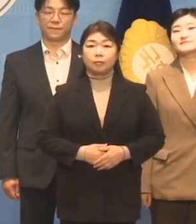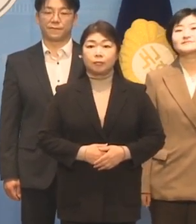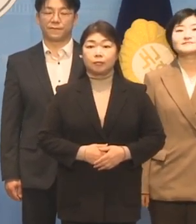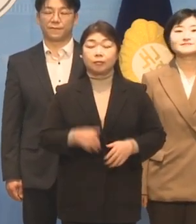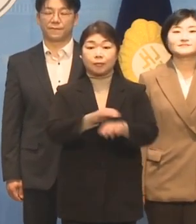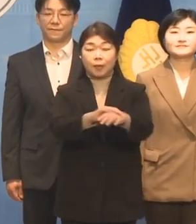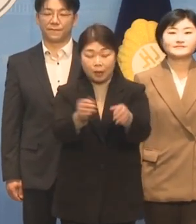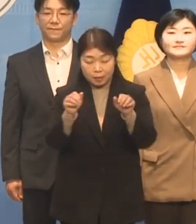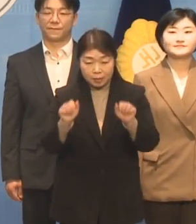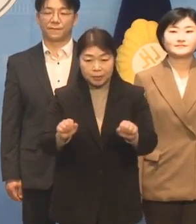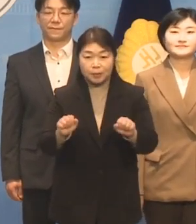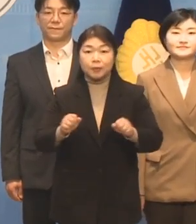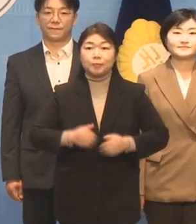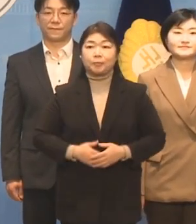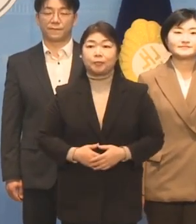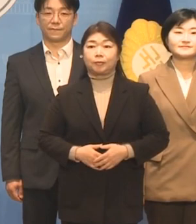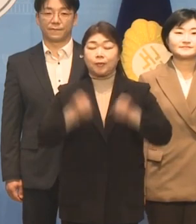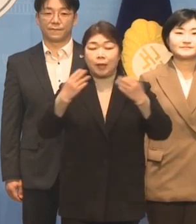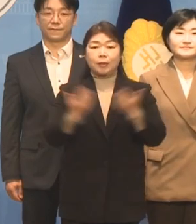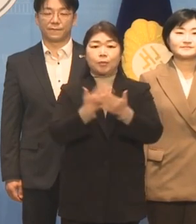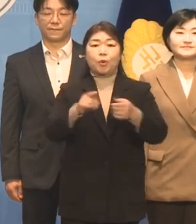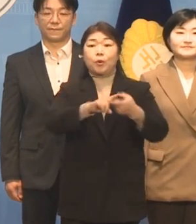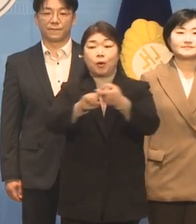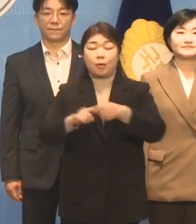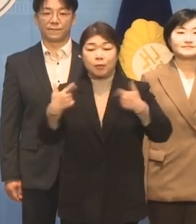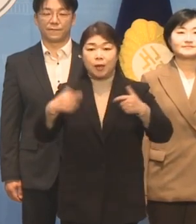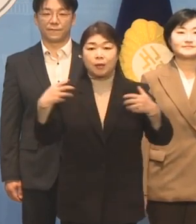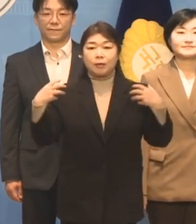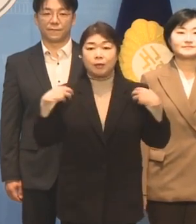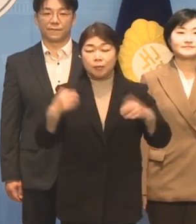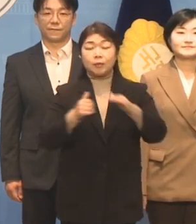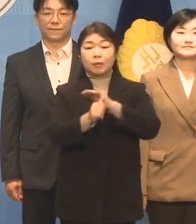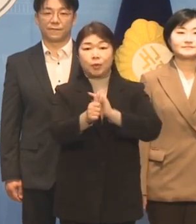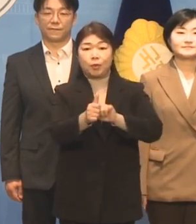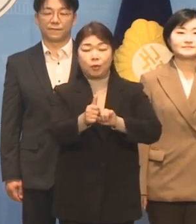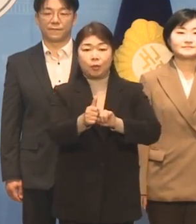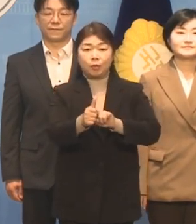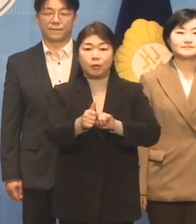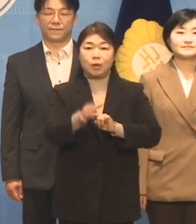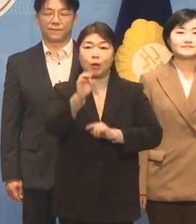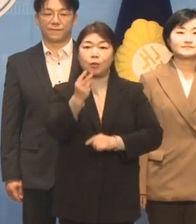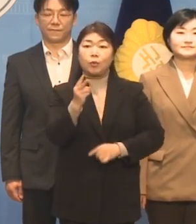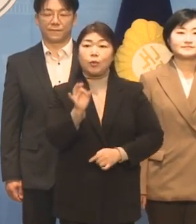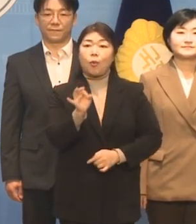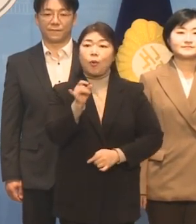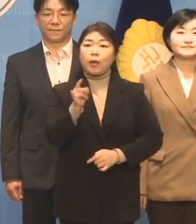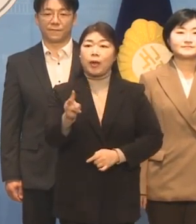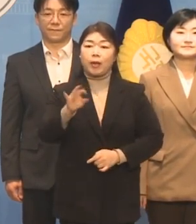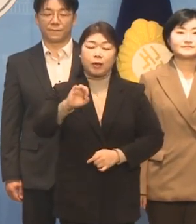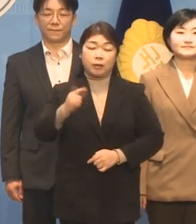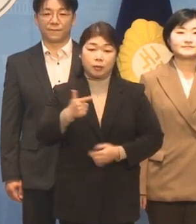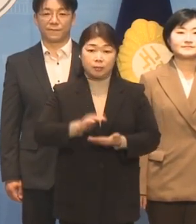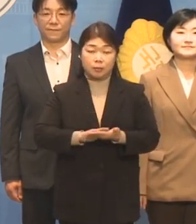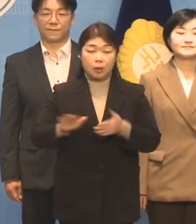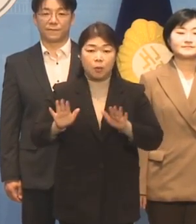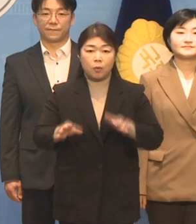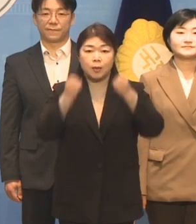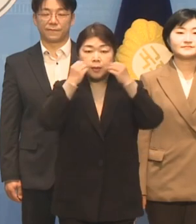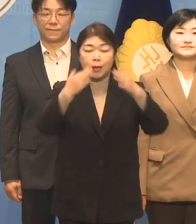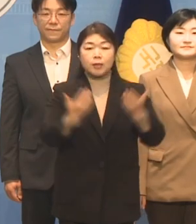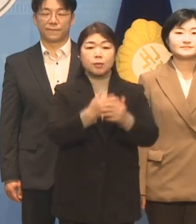네, 안녕하세요. 세진보연합 상임선대위원장 용혜인입니다. 오늘